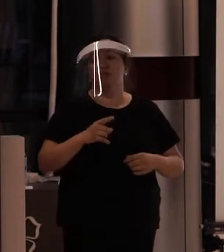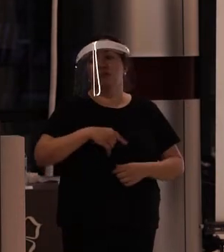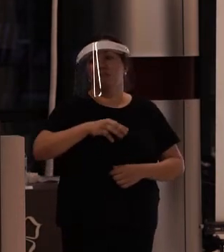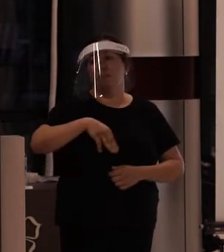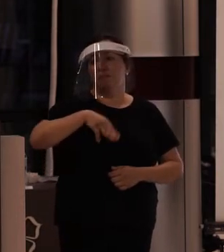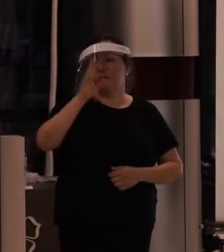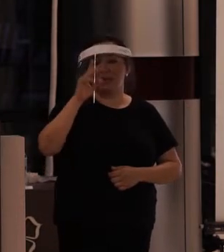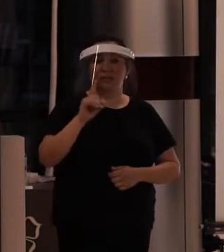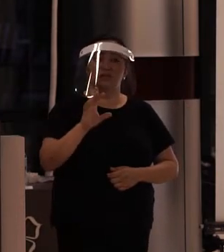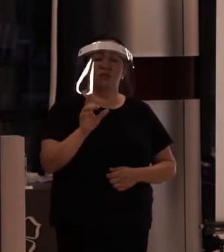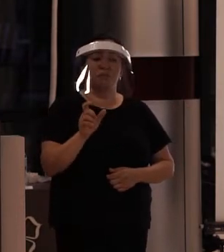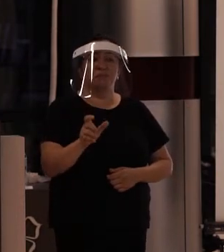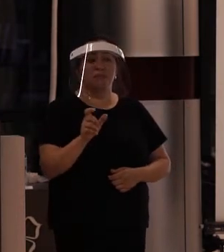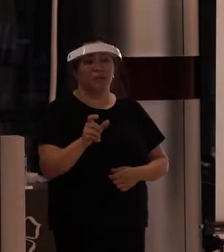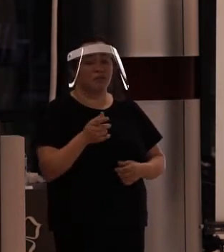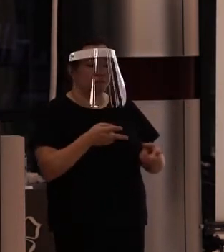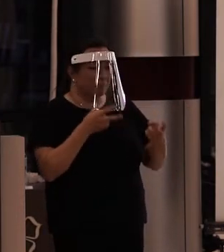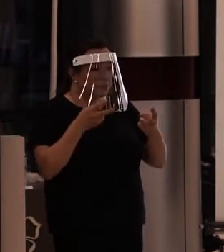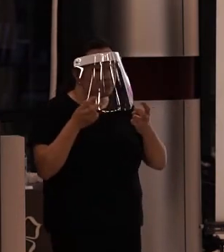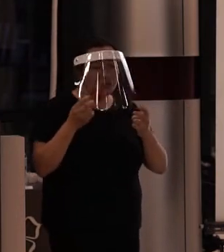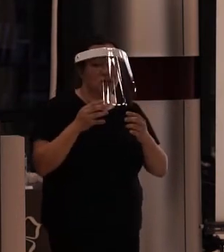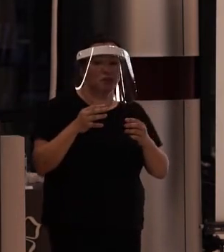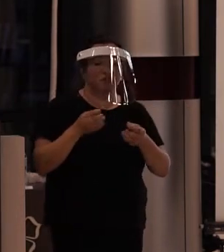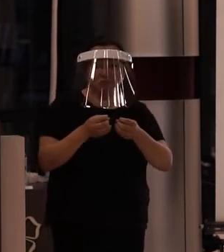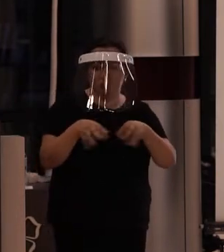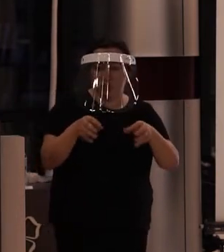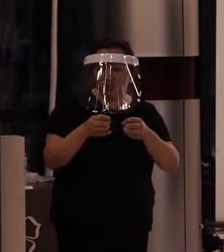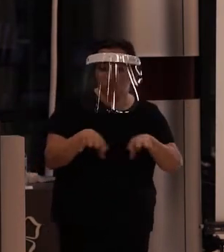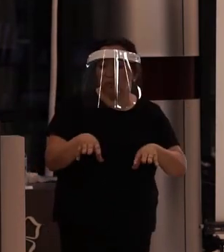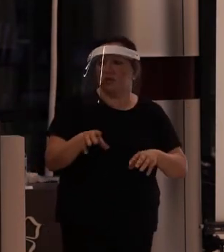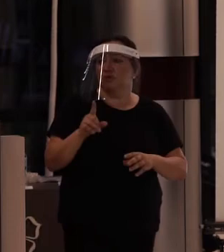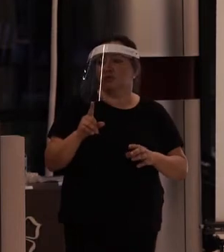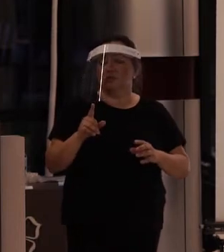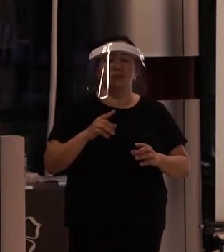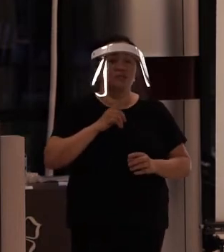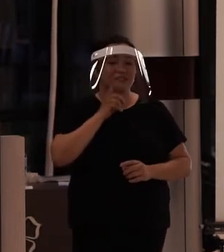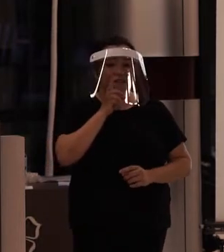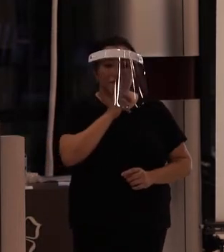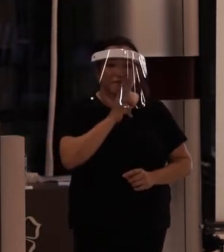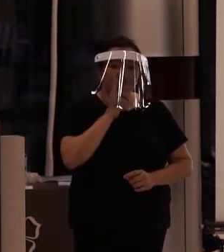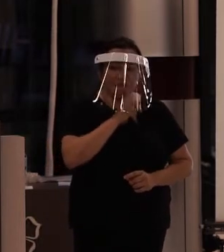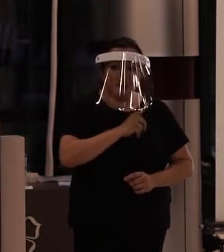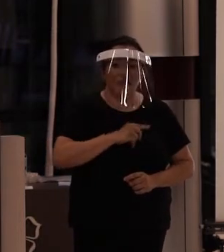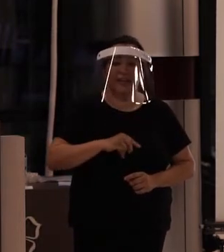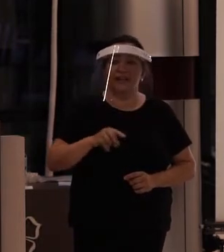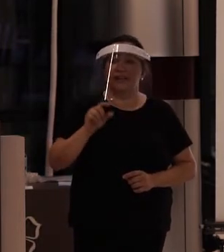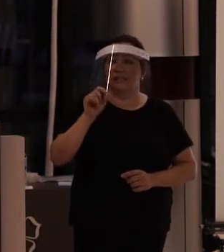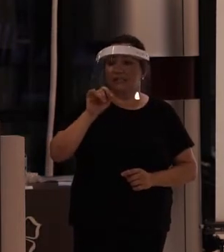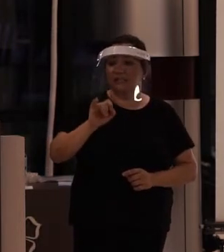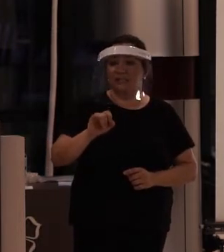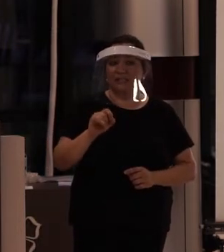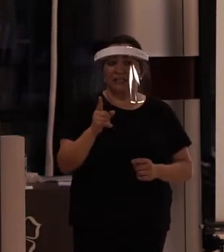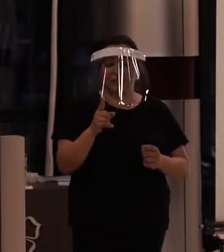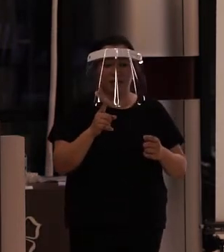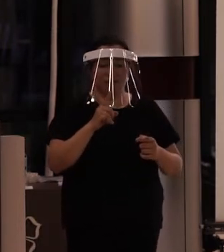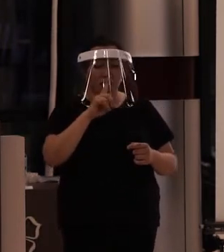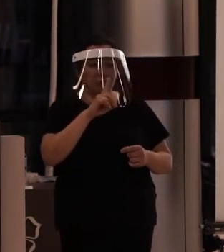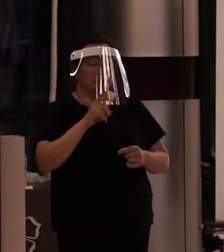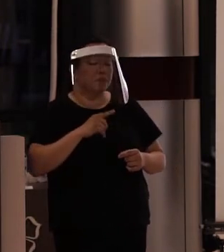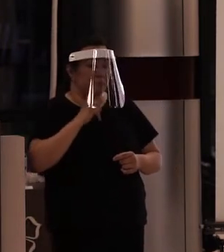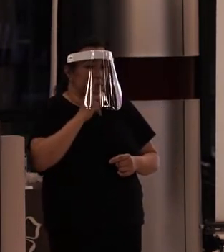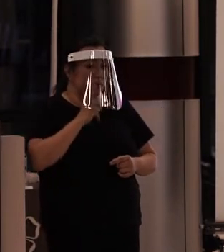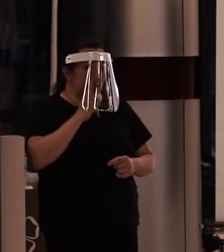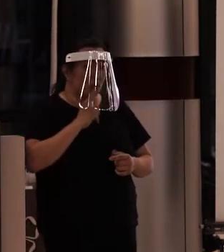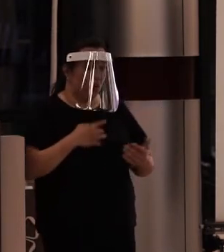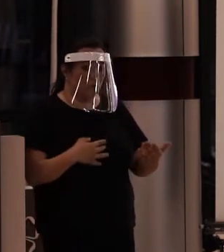usando o termo detecção de falhas, mas o correto mesmo é detecção de defeito incipiente, porque eu não quero